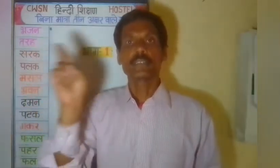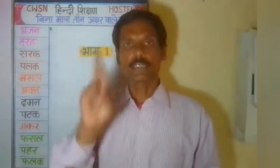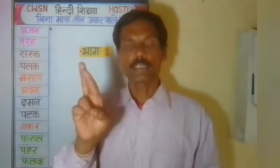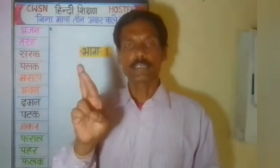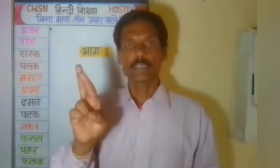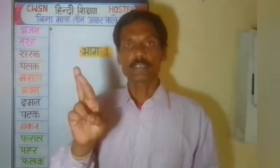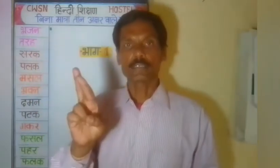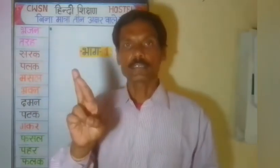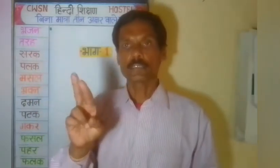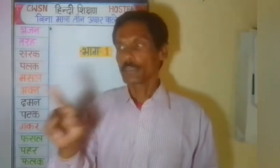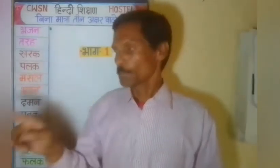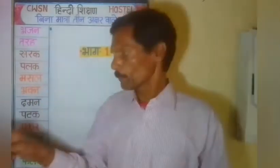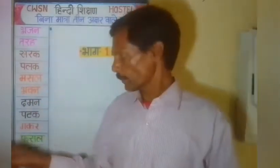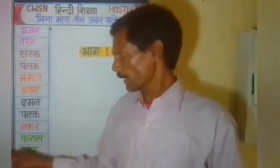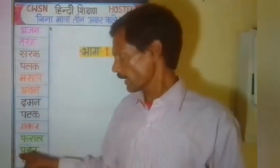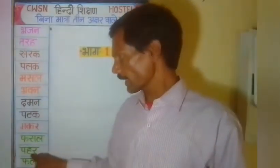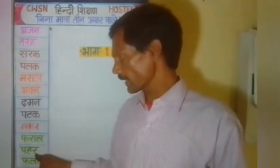पहर, पहर,